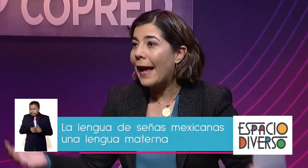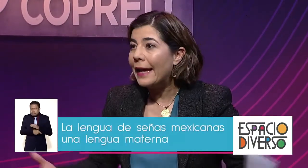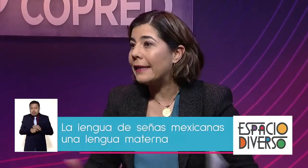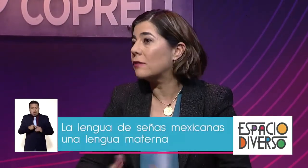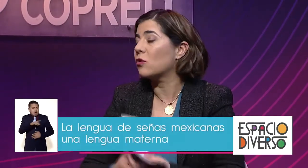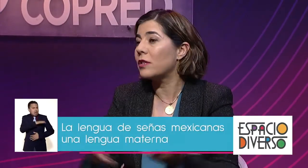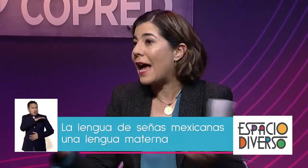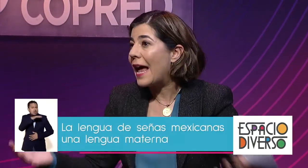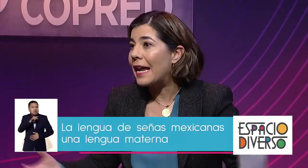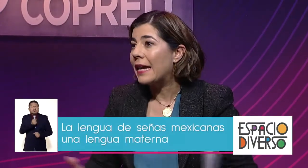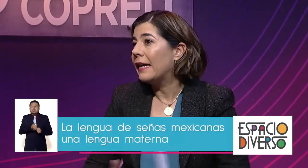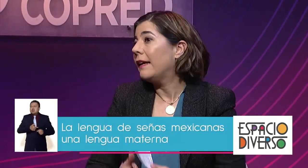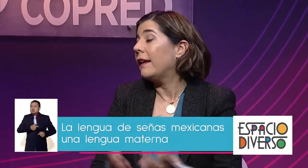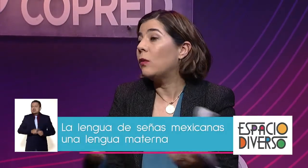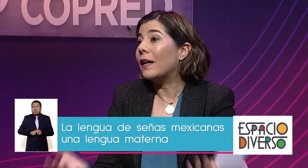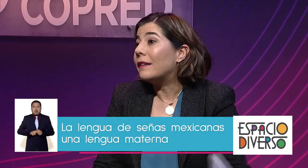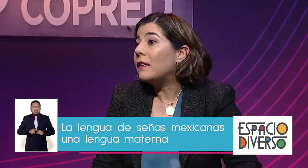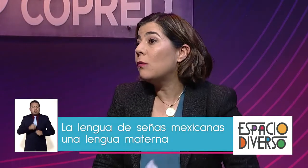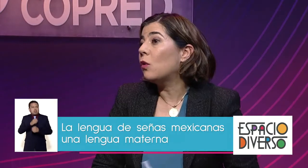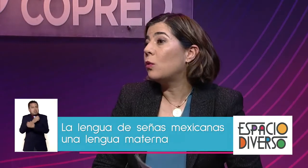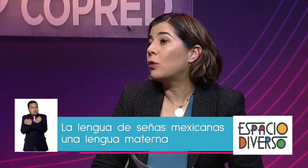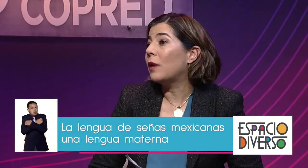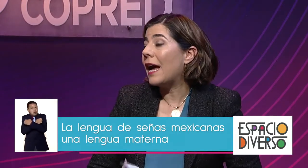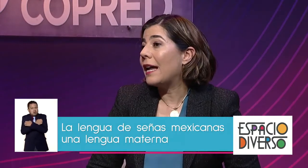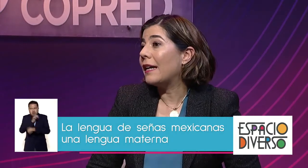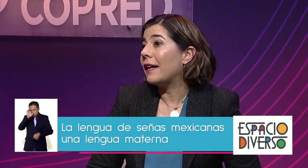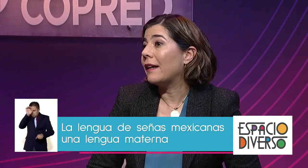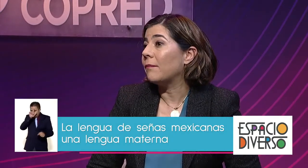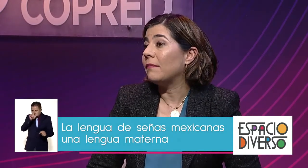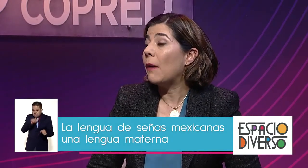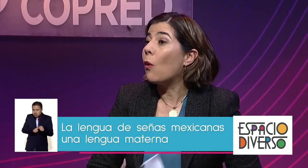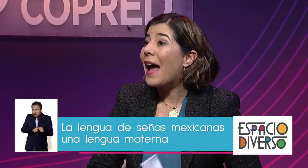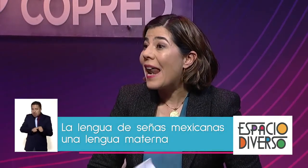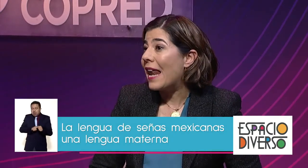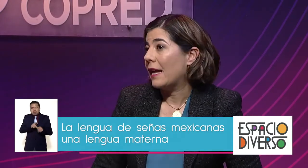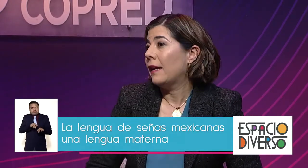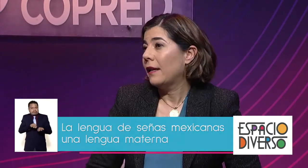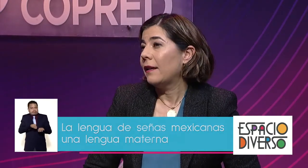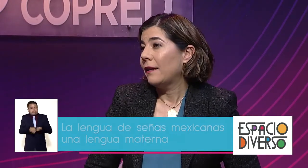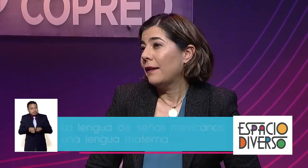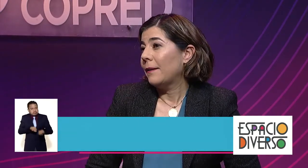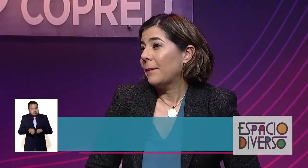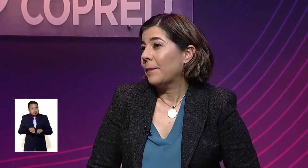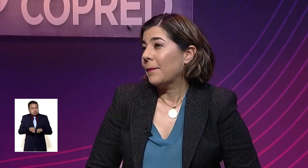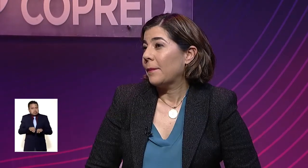general, social, educativo, cultural, laboral.